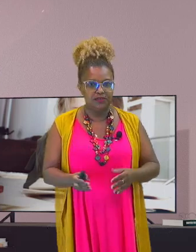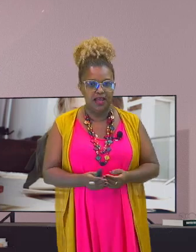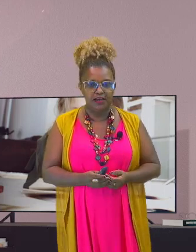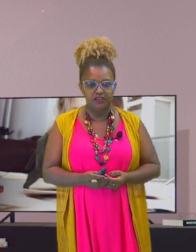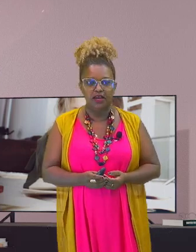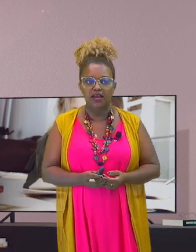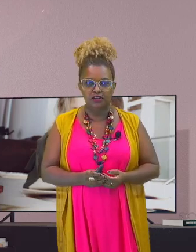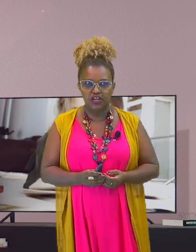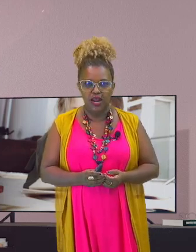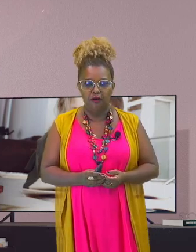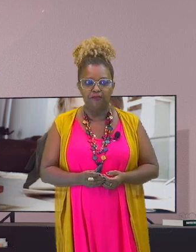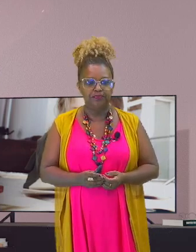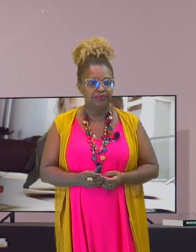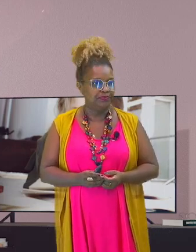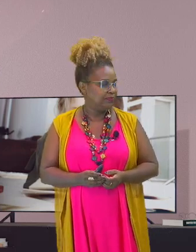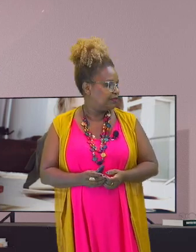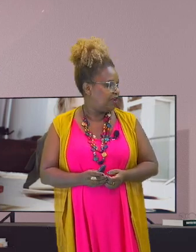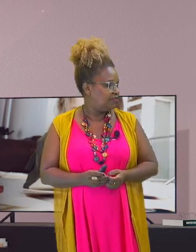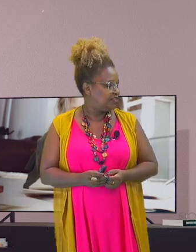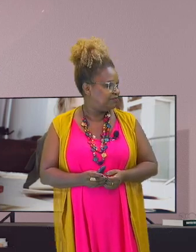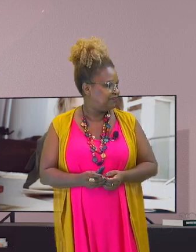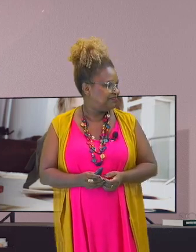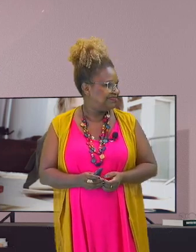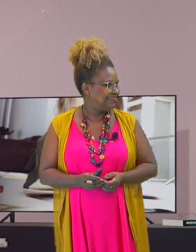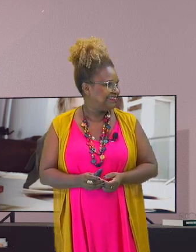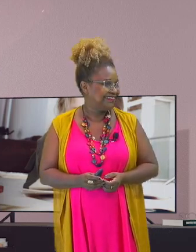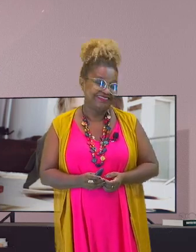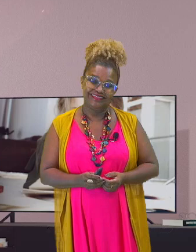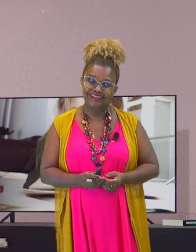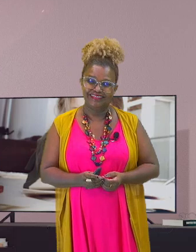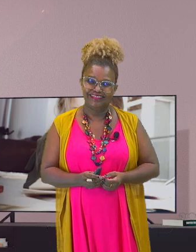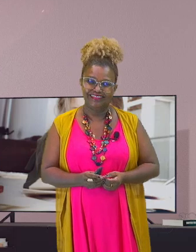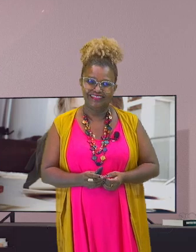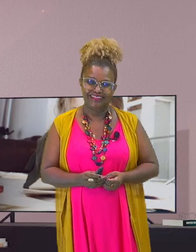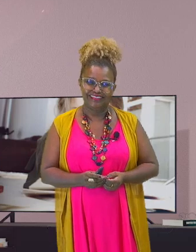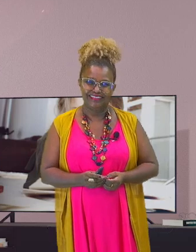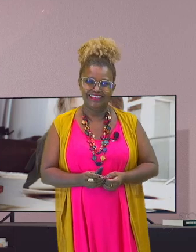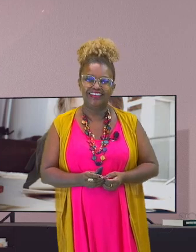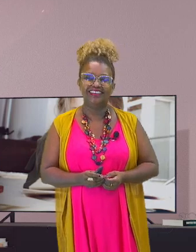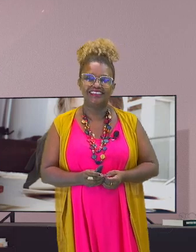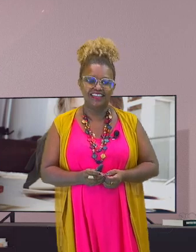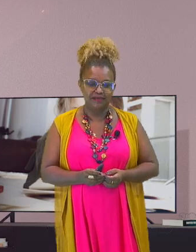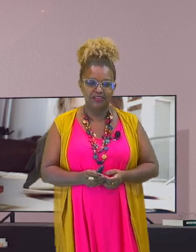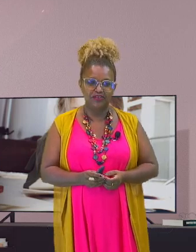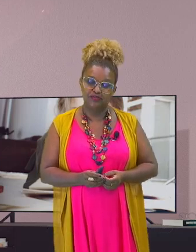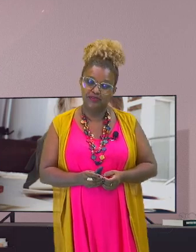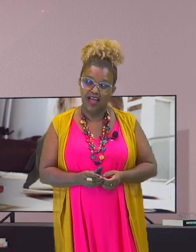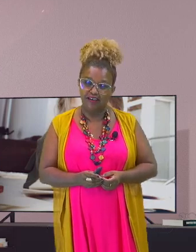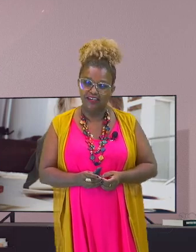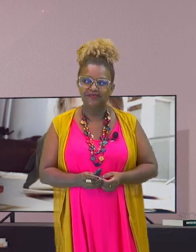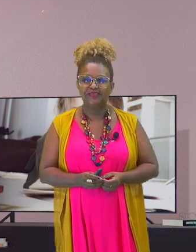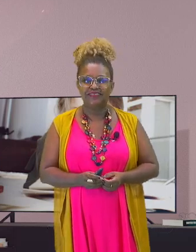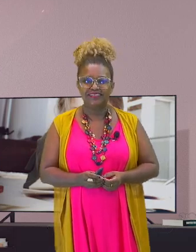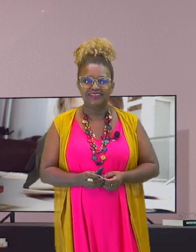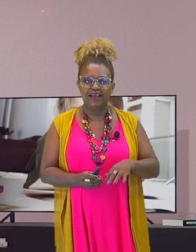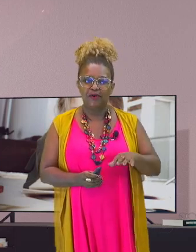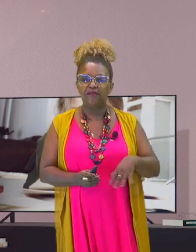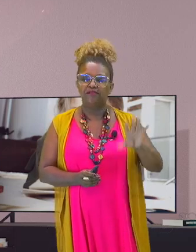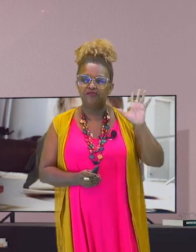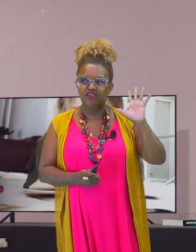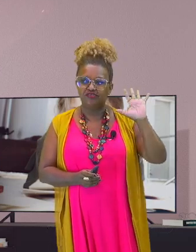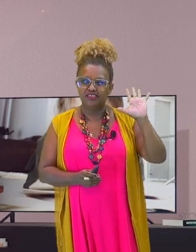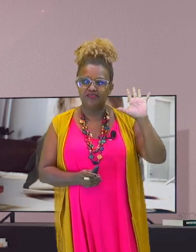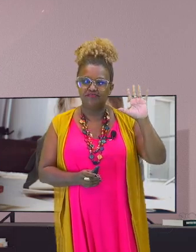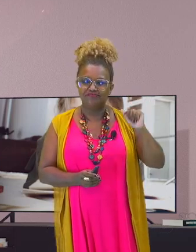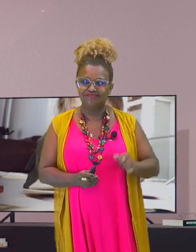fazer as atividades em geral é isso aí na verdade você tá lá construir seu resumo tá bom exatamente o resumo da aula valeu tá